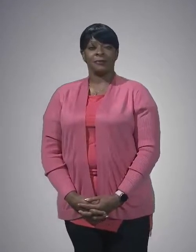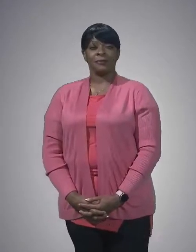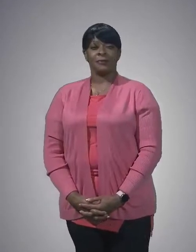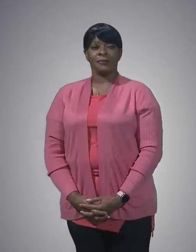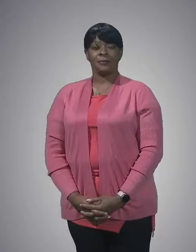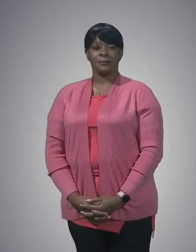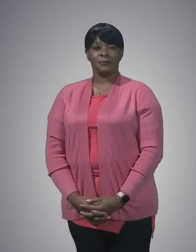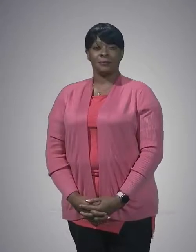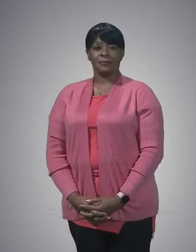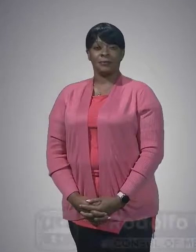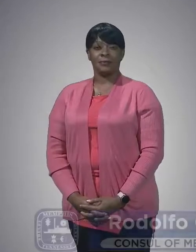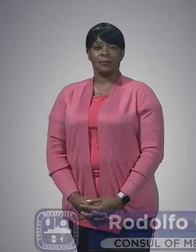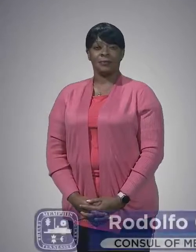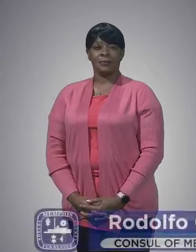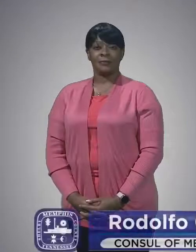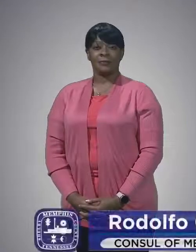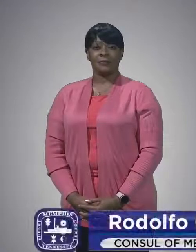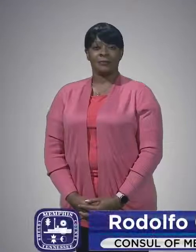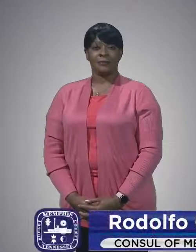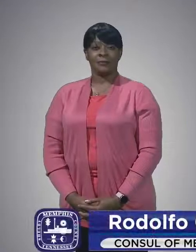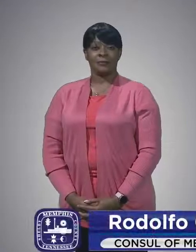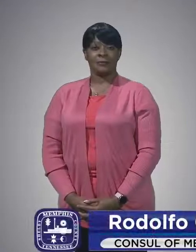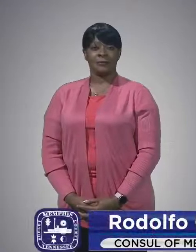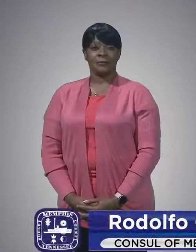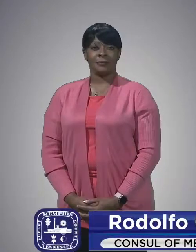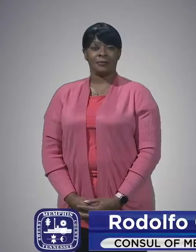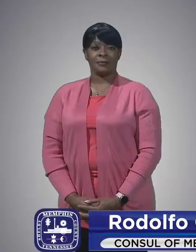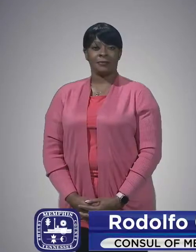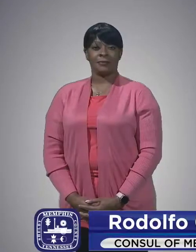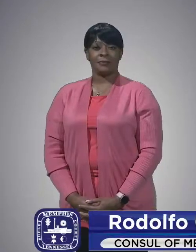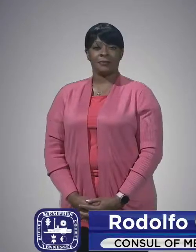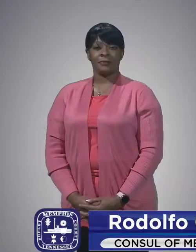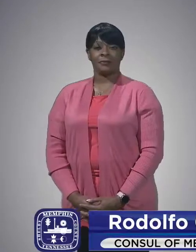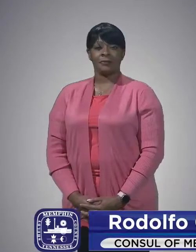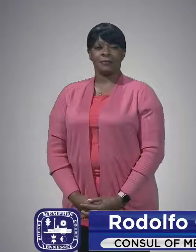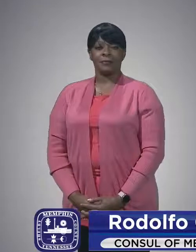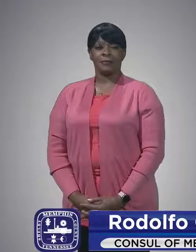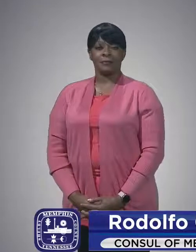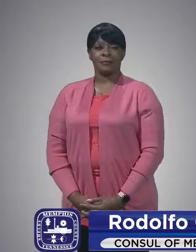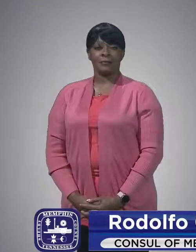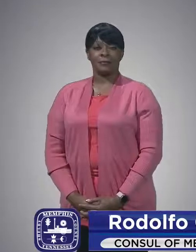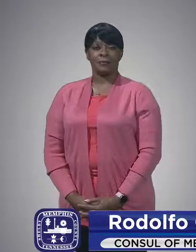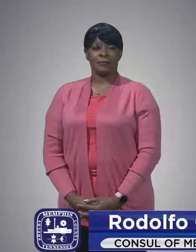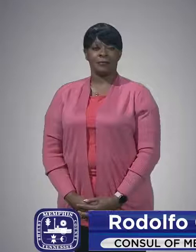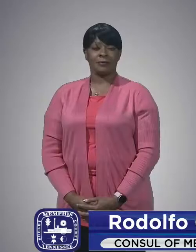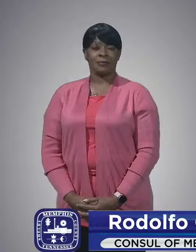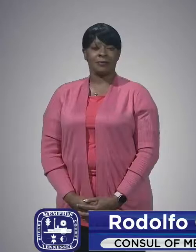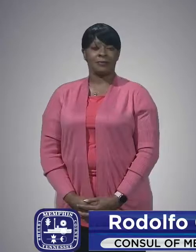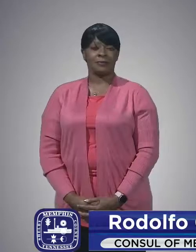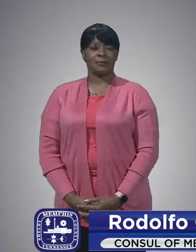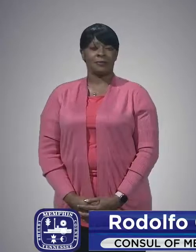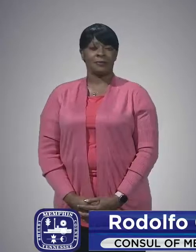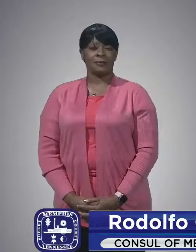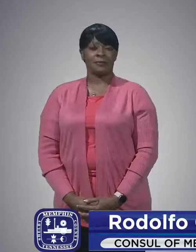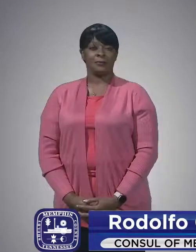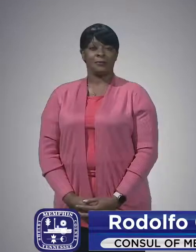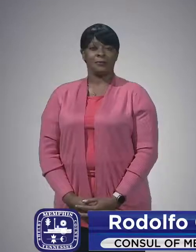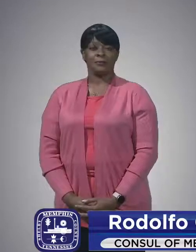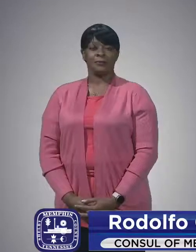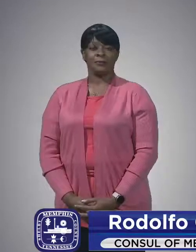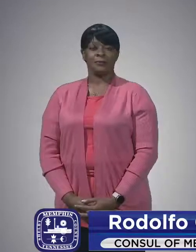imponen los médicos y las autoridades locales. Debemos seguir usando el cubrebocas, la